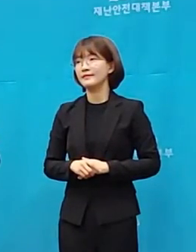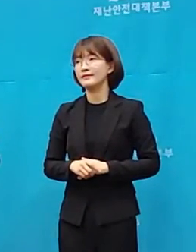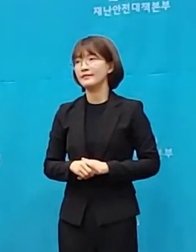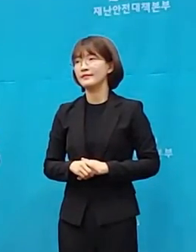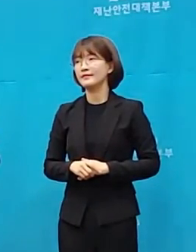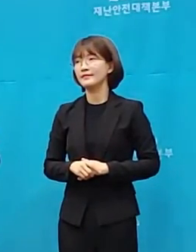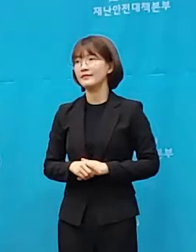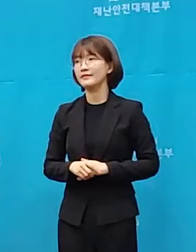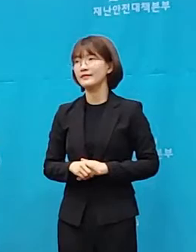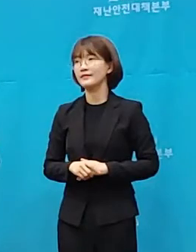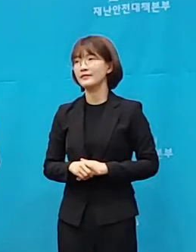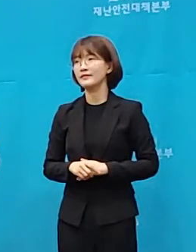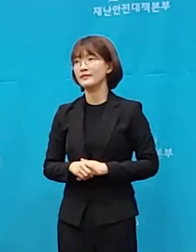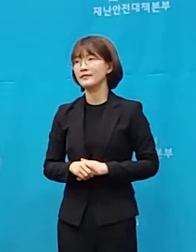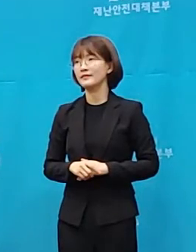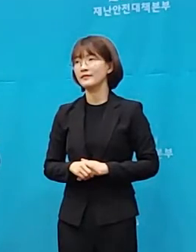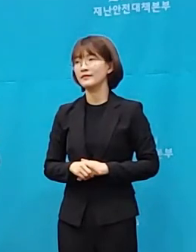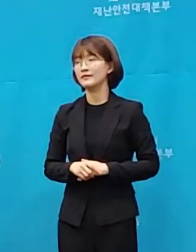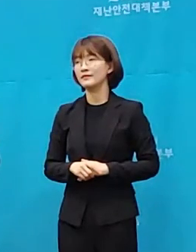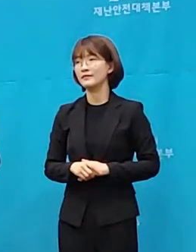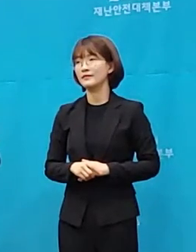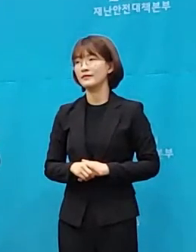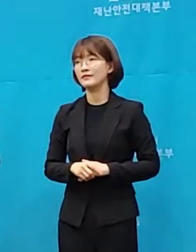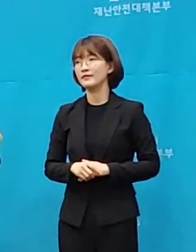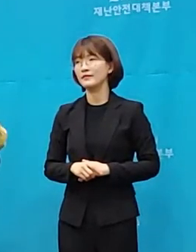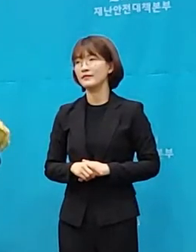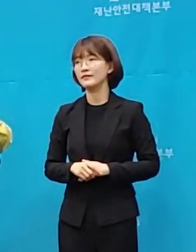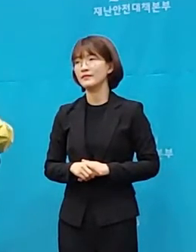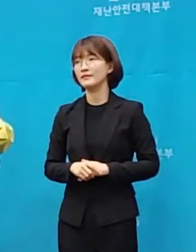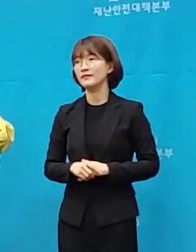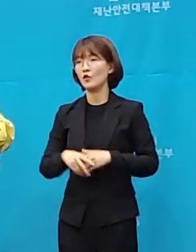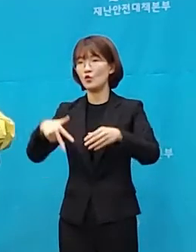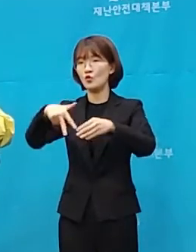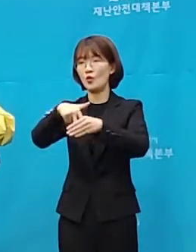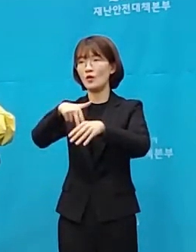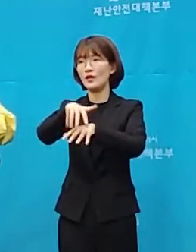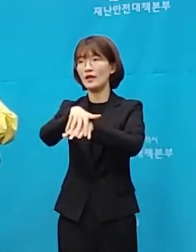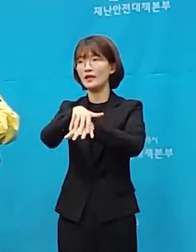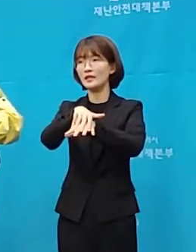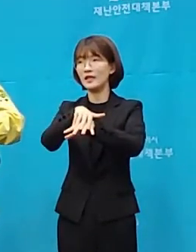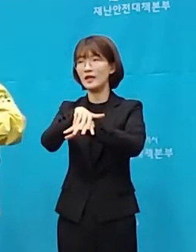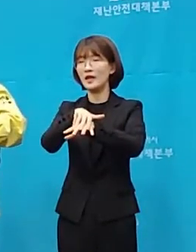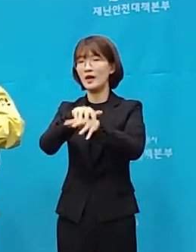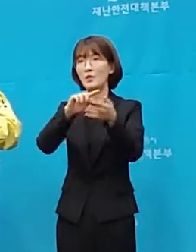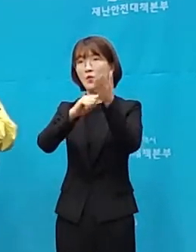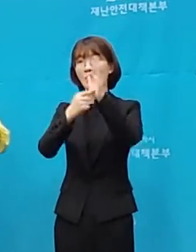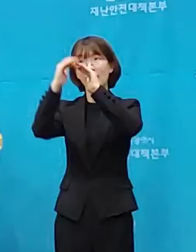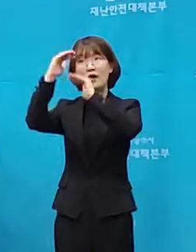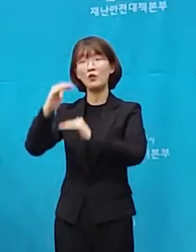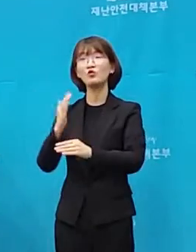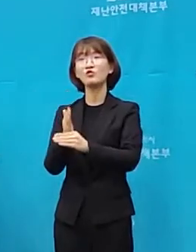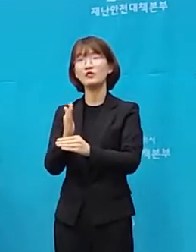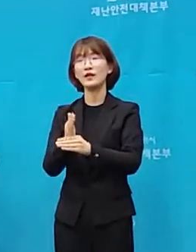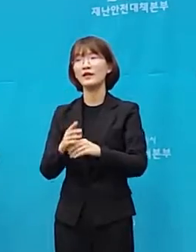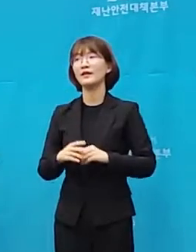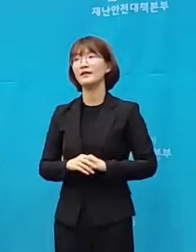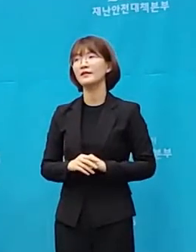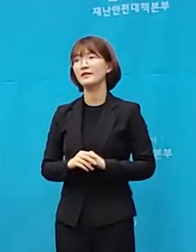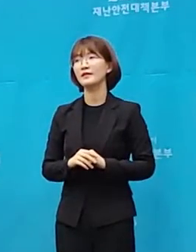예, 저 시사포커스 김대수 기자입니다. 그 종교단체 대응 상황 보고에서요,